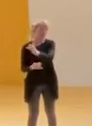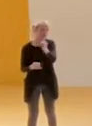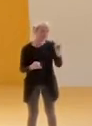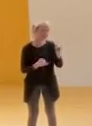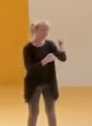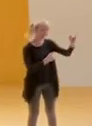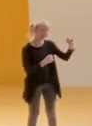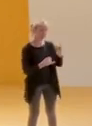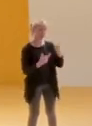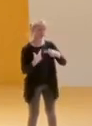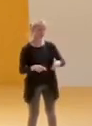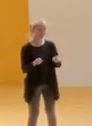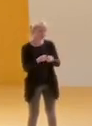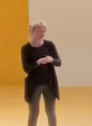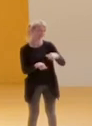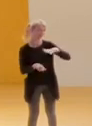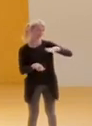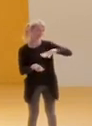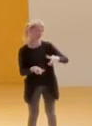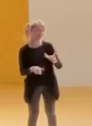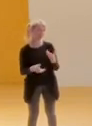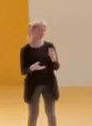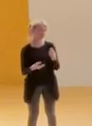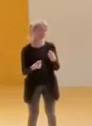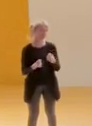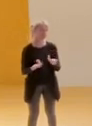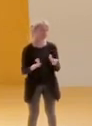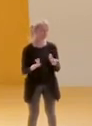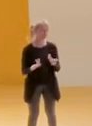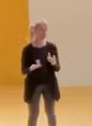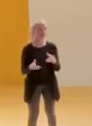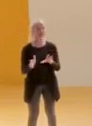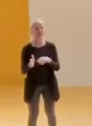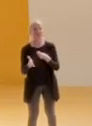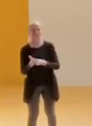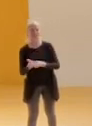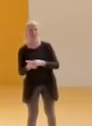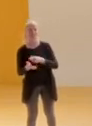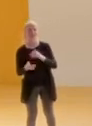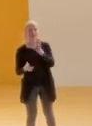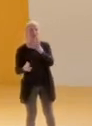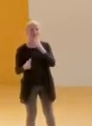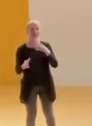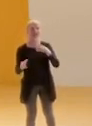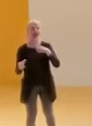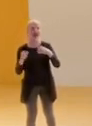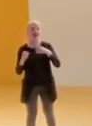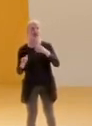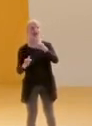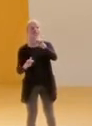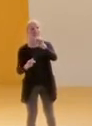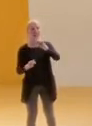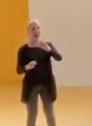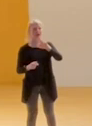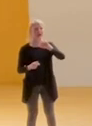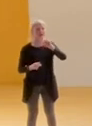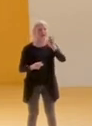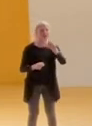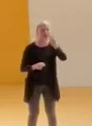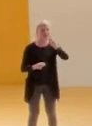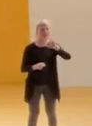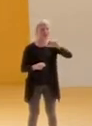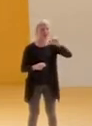wartościu pieniądz czy trochę jak Spar jest Hilton która jest znana z tego że jest znana więc jest wartościowy dlatego że jest